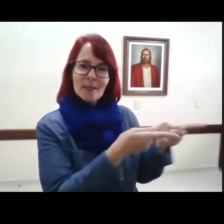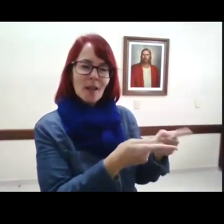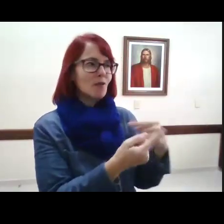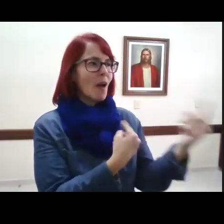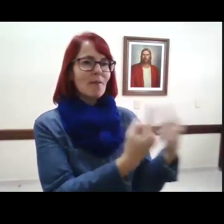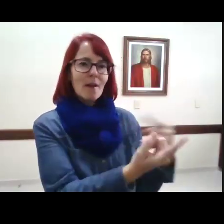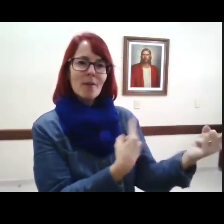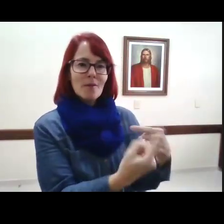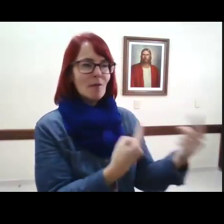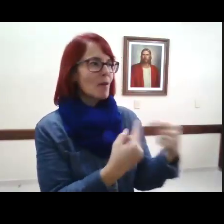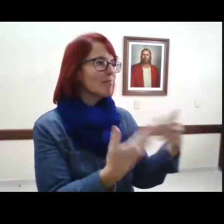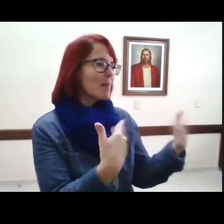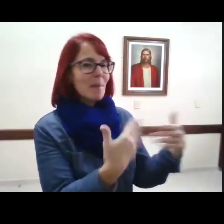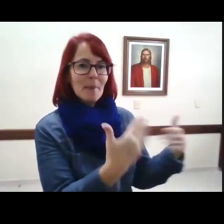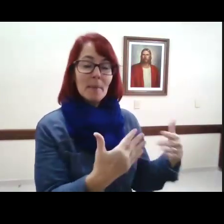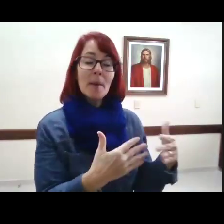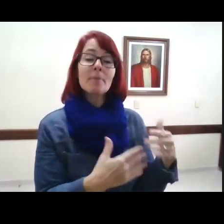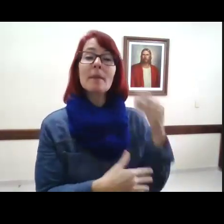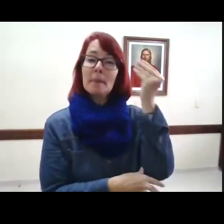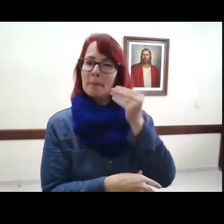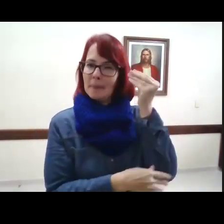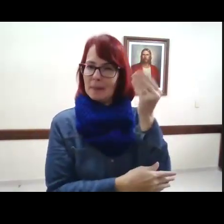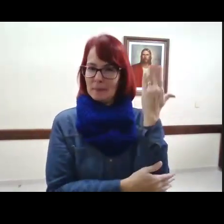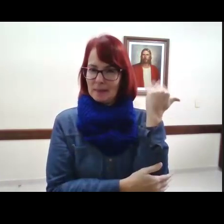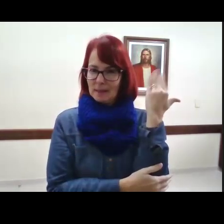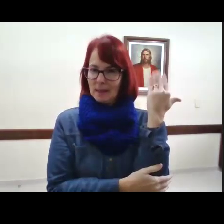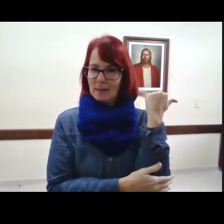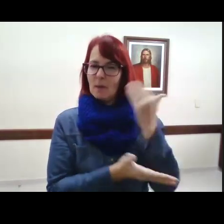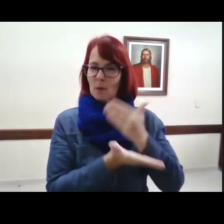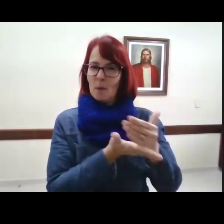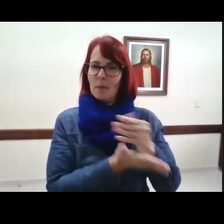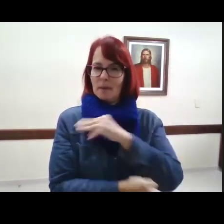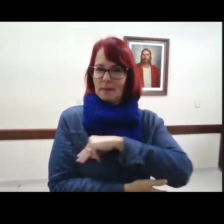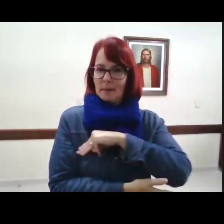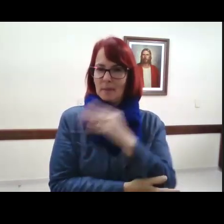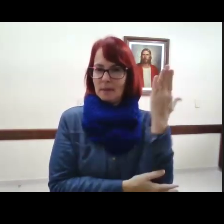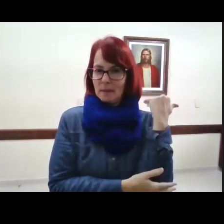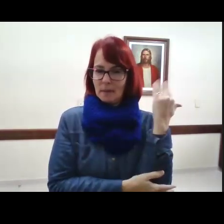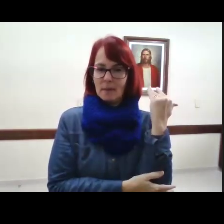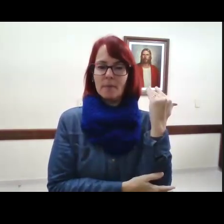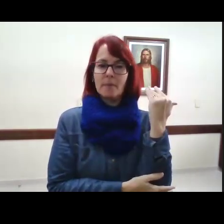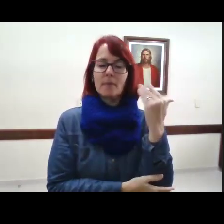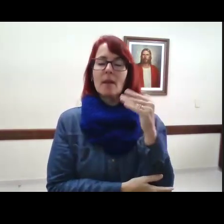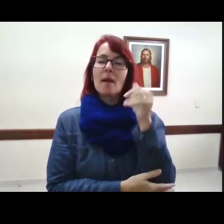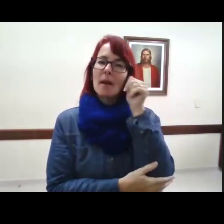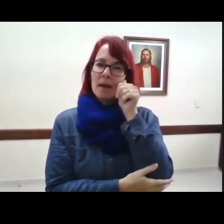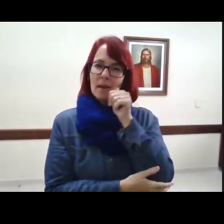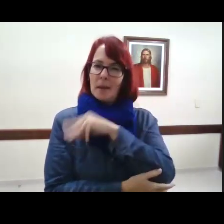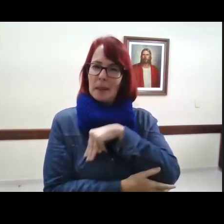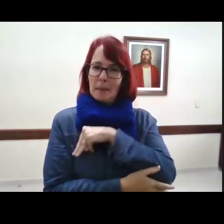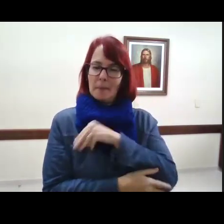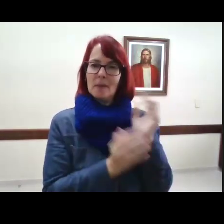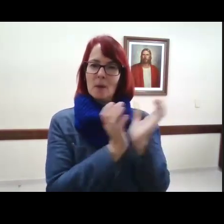né? E uma experiência que eu tive no começo da minha missão foi dar um tour com a minha treinadora